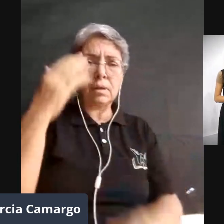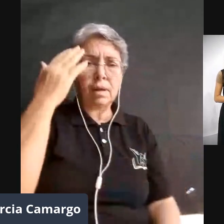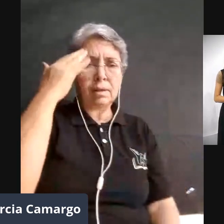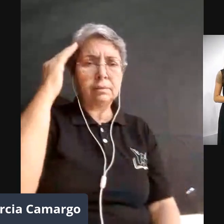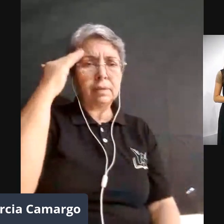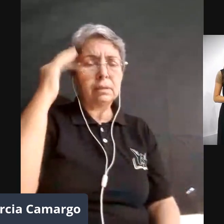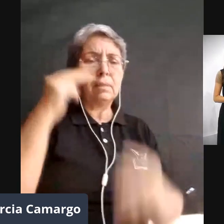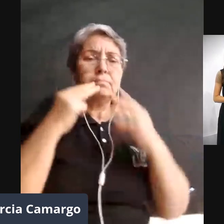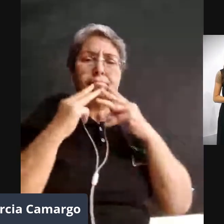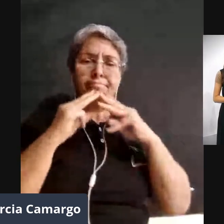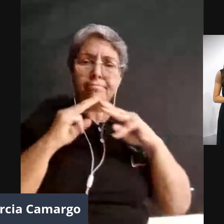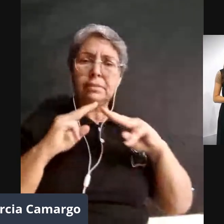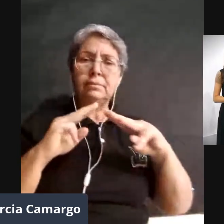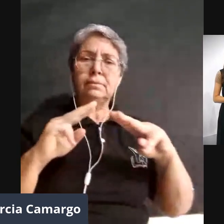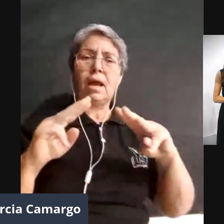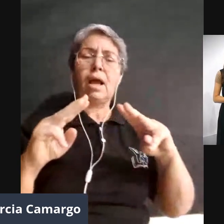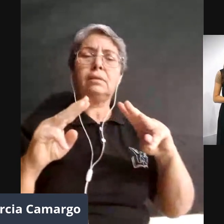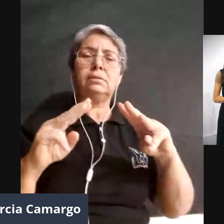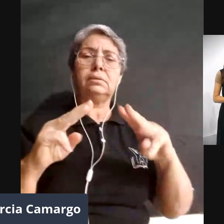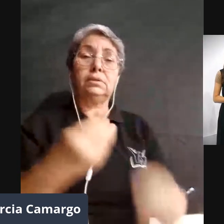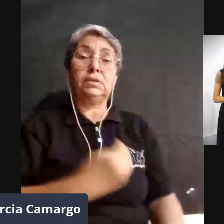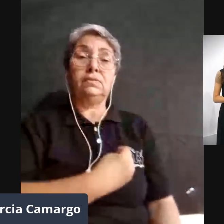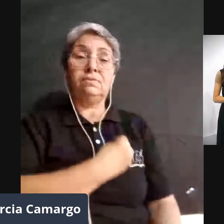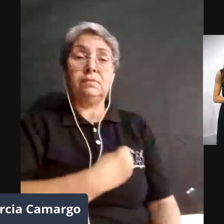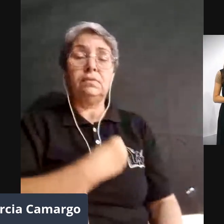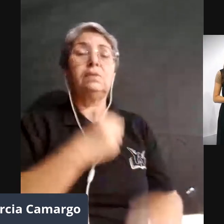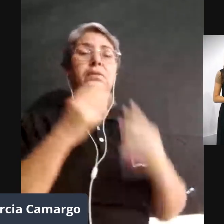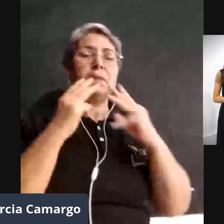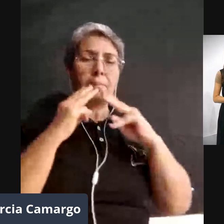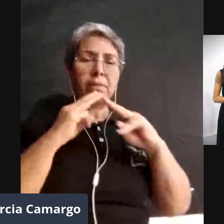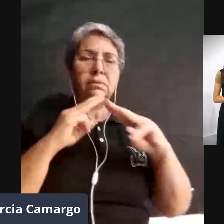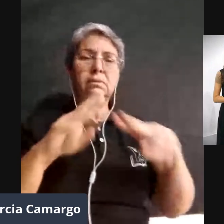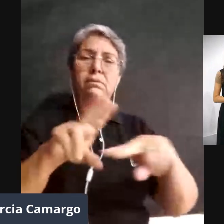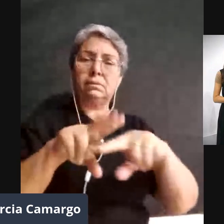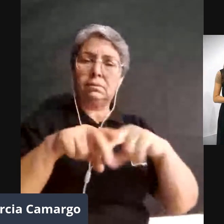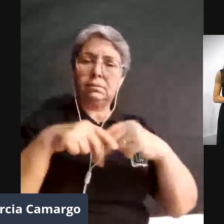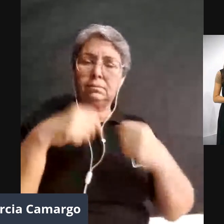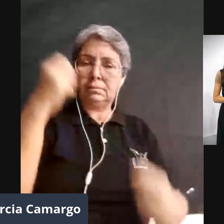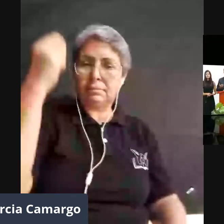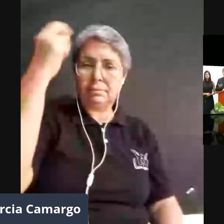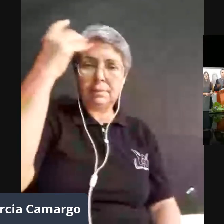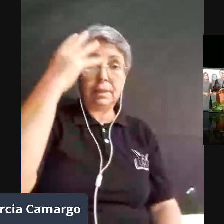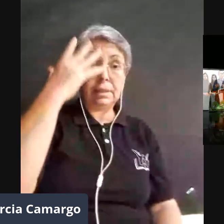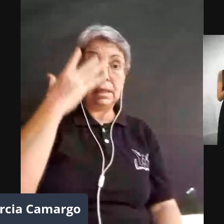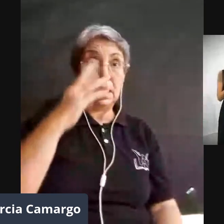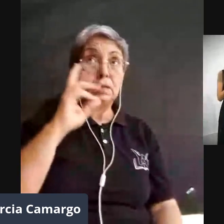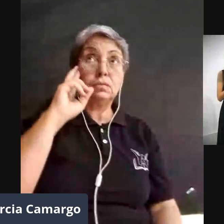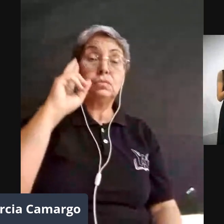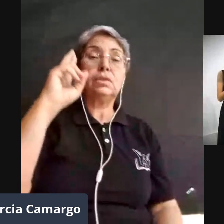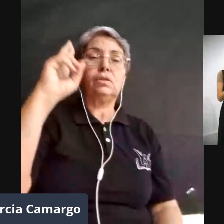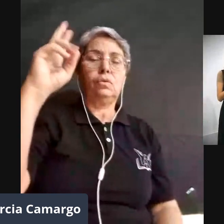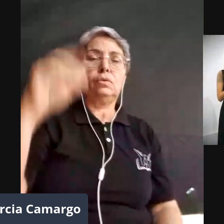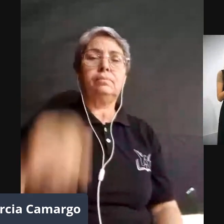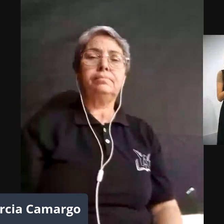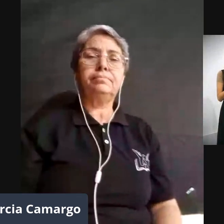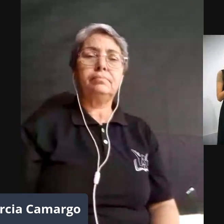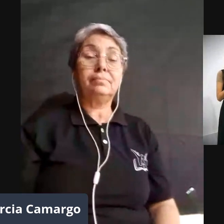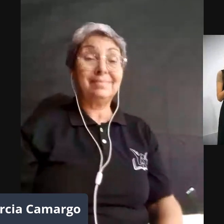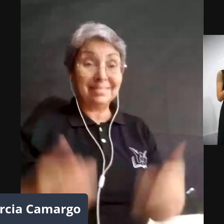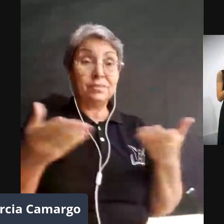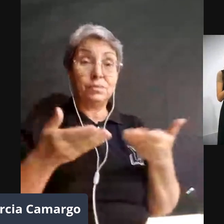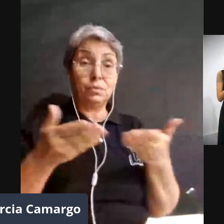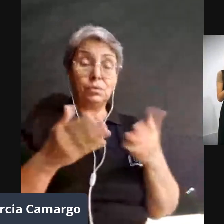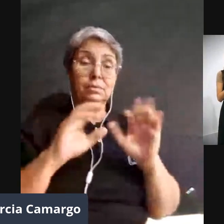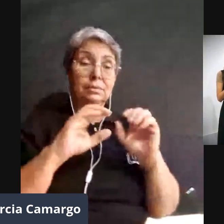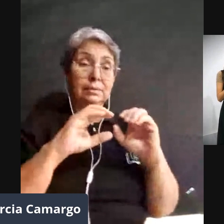mensagem e de viver esta mensagem pela graça do Senhor Jesus Cristo. A partir então deste congresso,